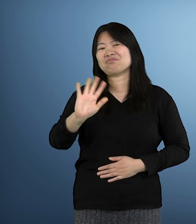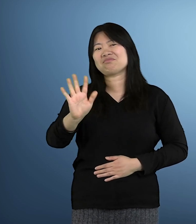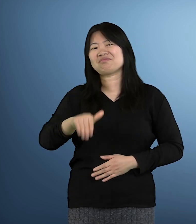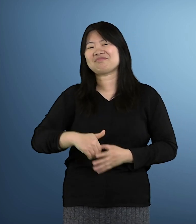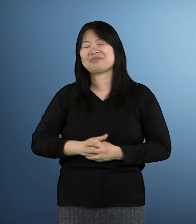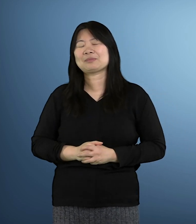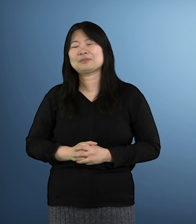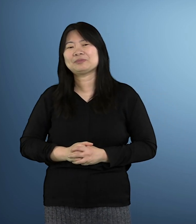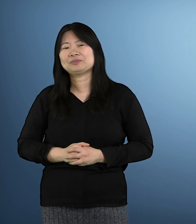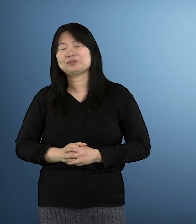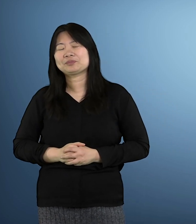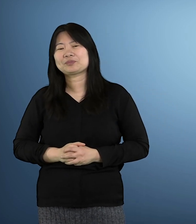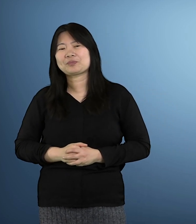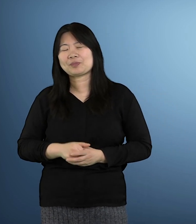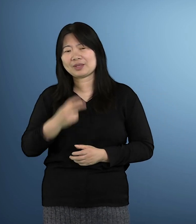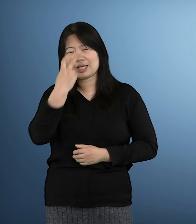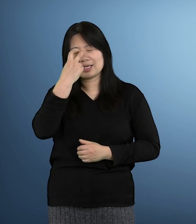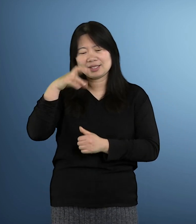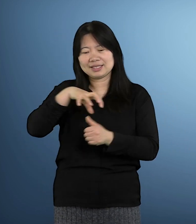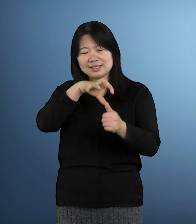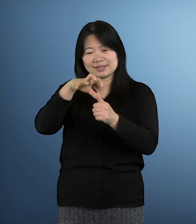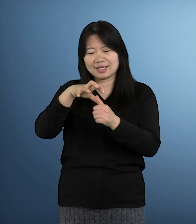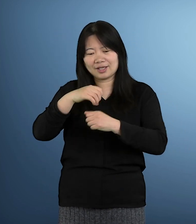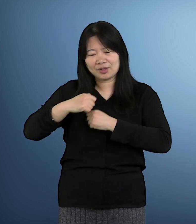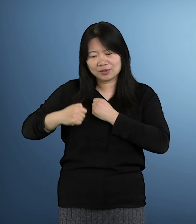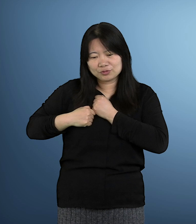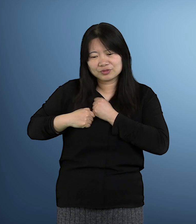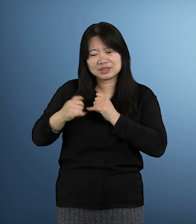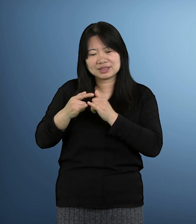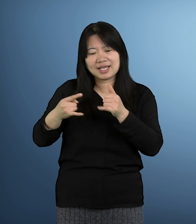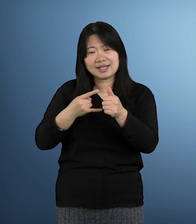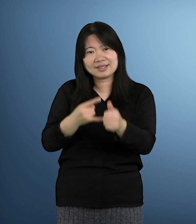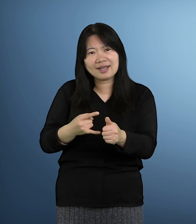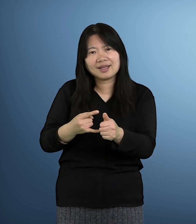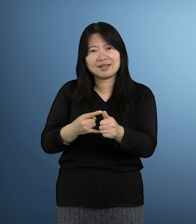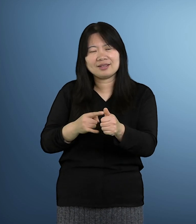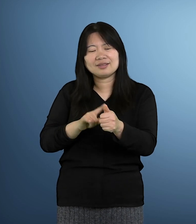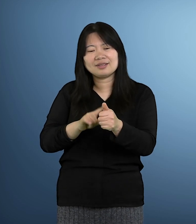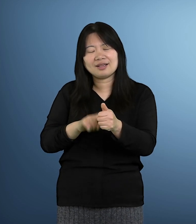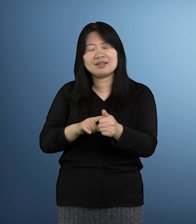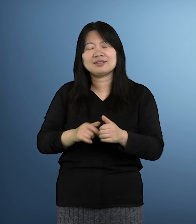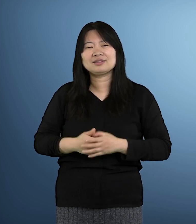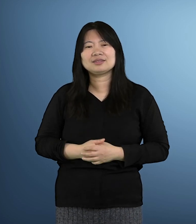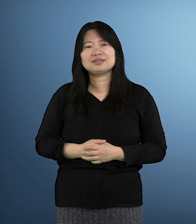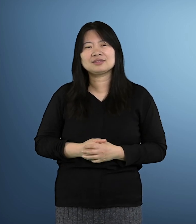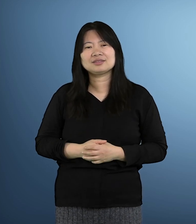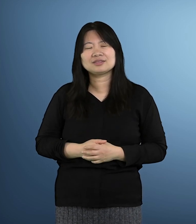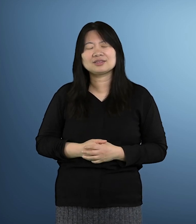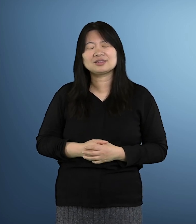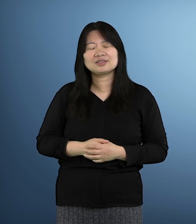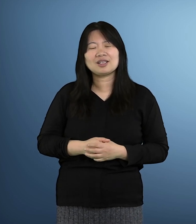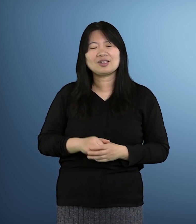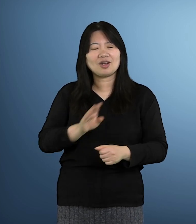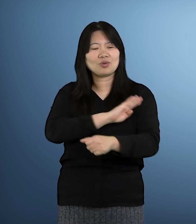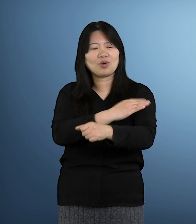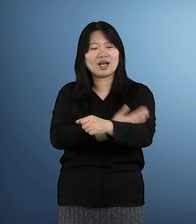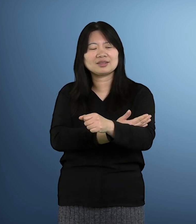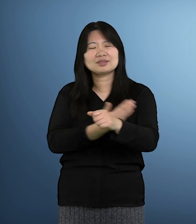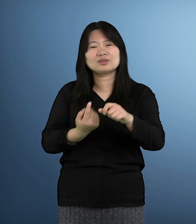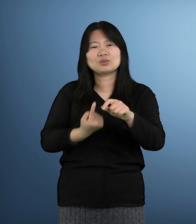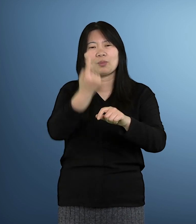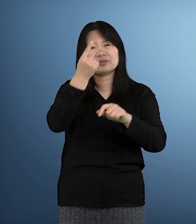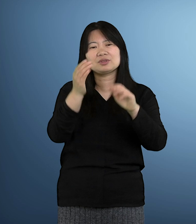그 수비대, 시위대 군인들에게 그 사람들은 상당한 고위